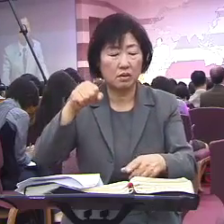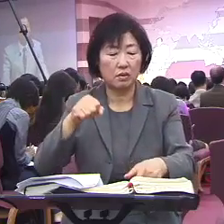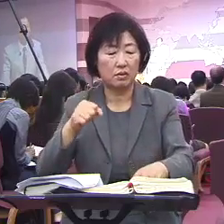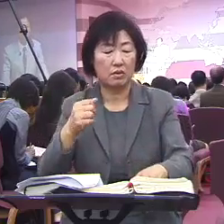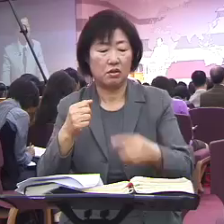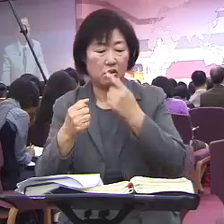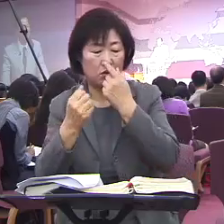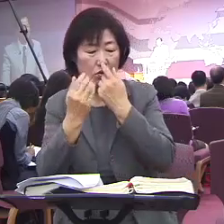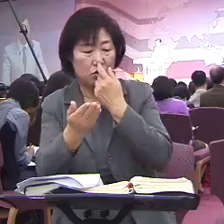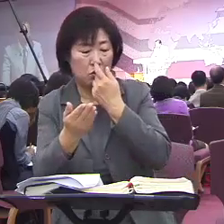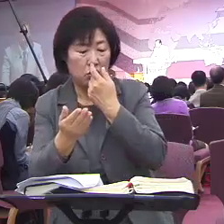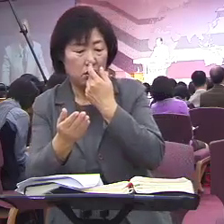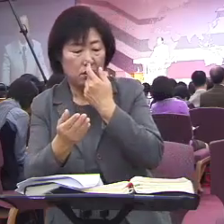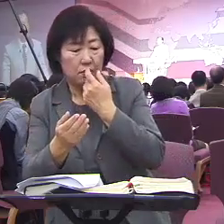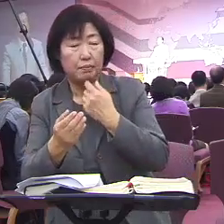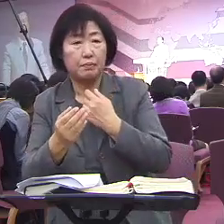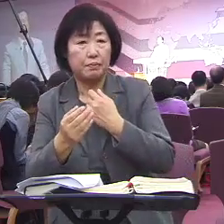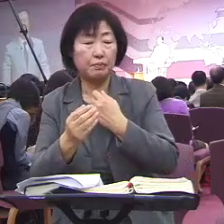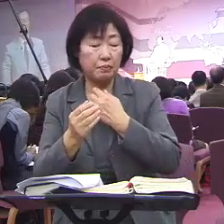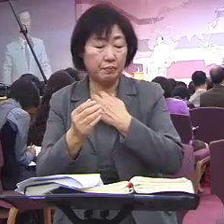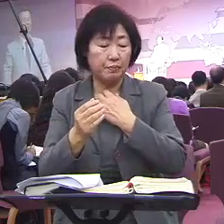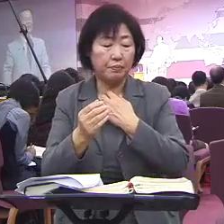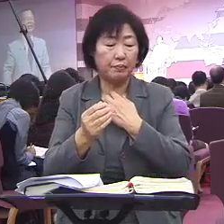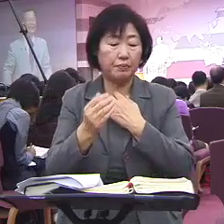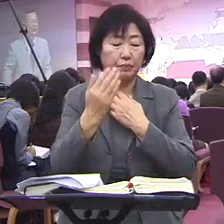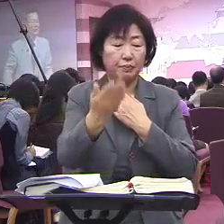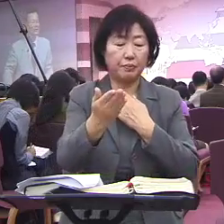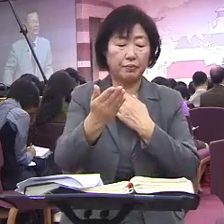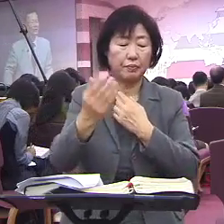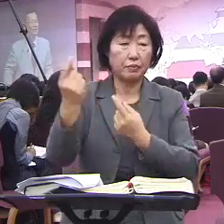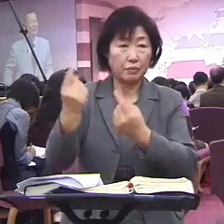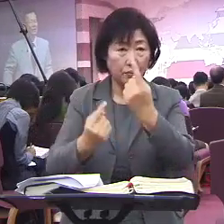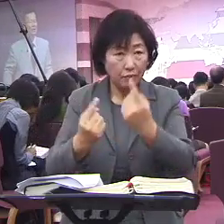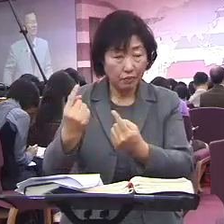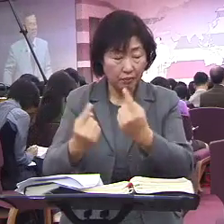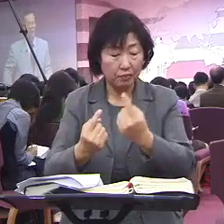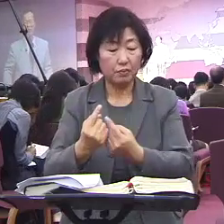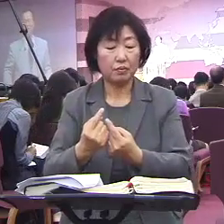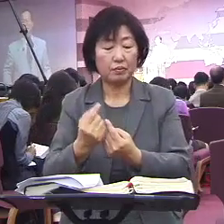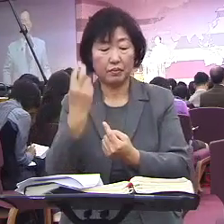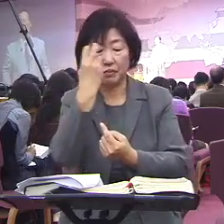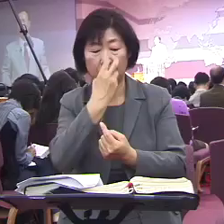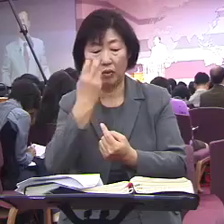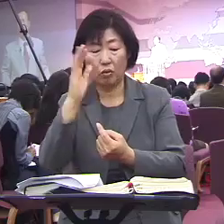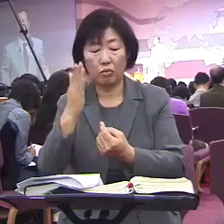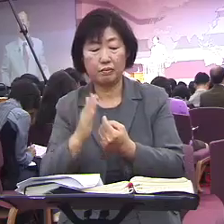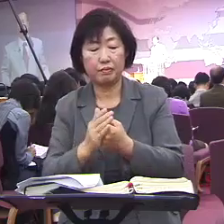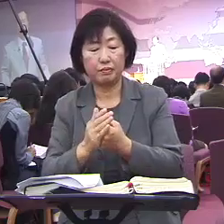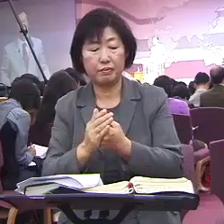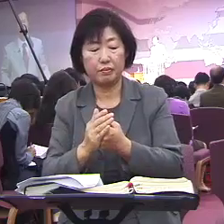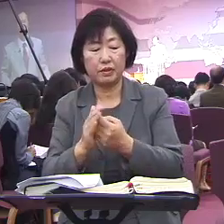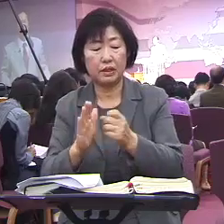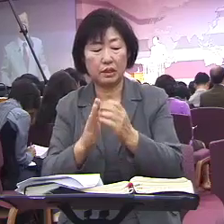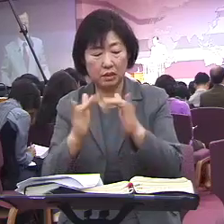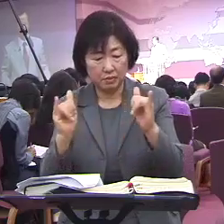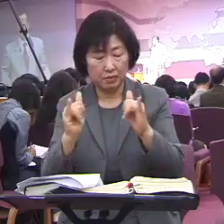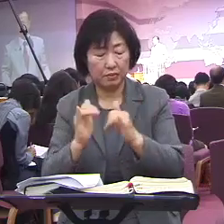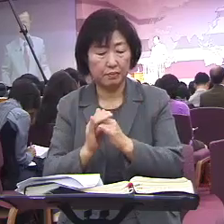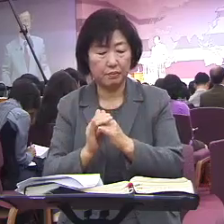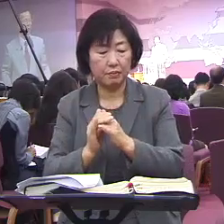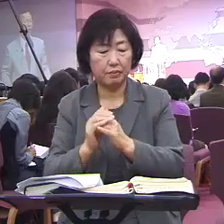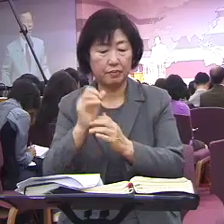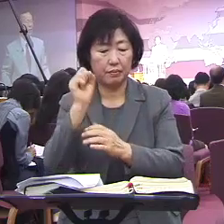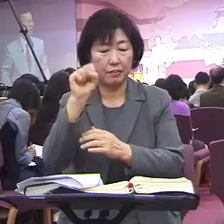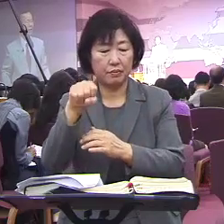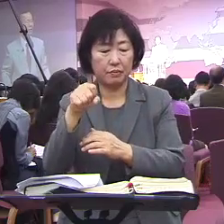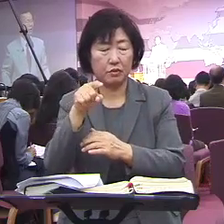are. Yes, 너는 내 형제를 지켜야 되는 사람이다.